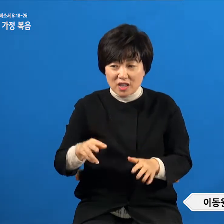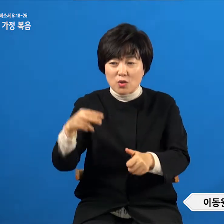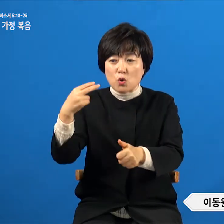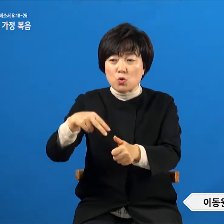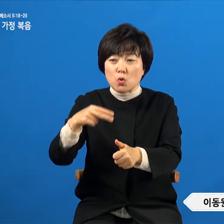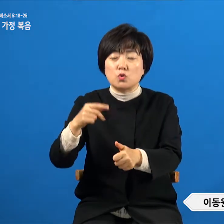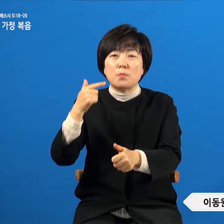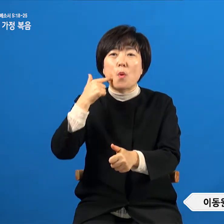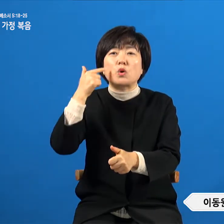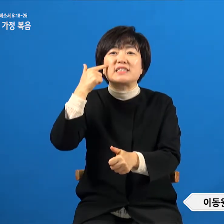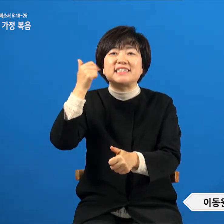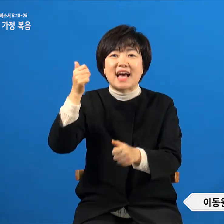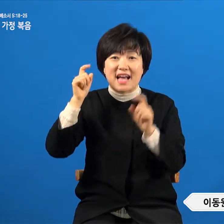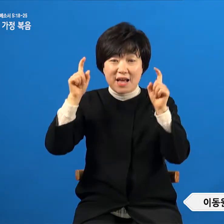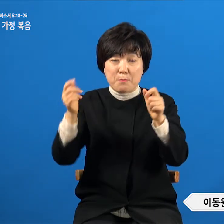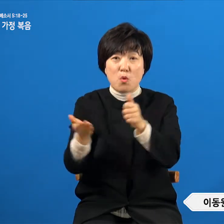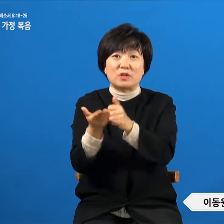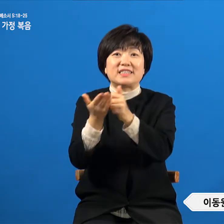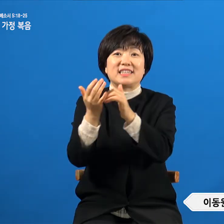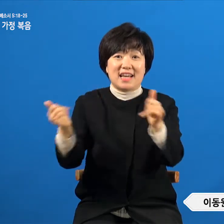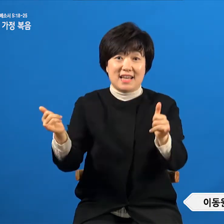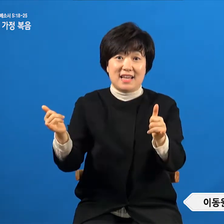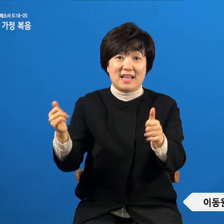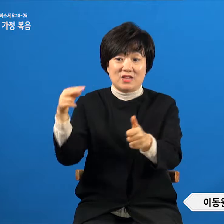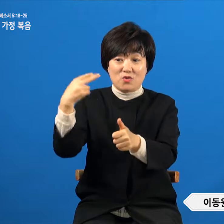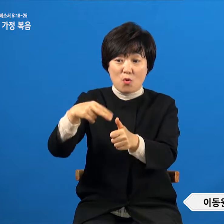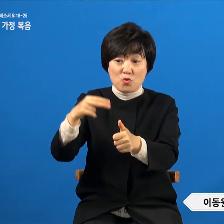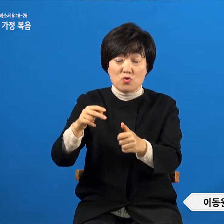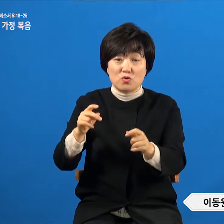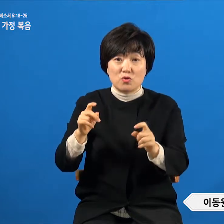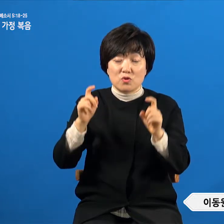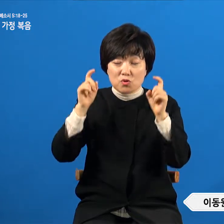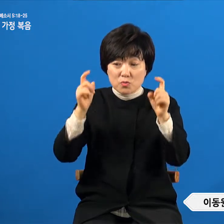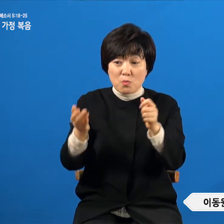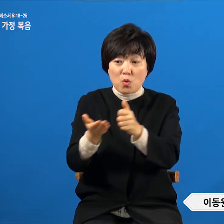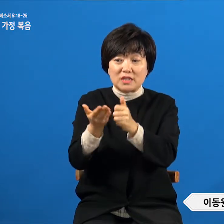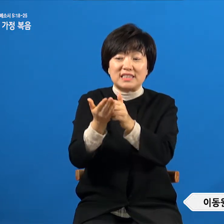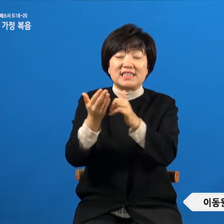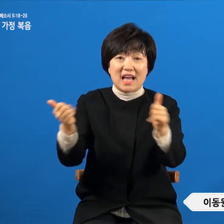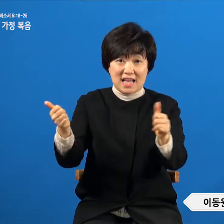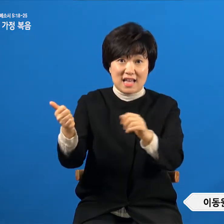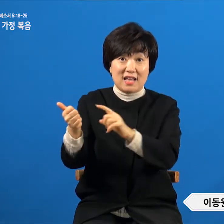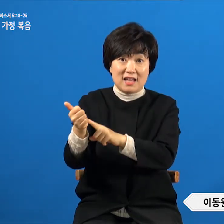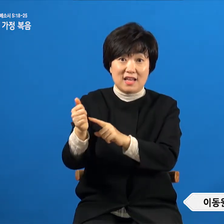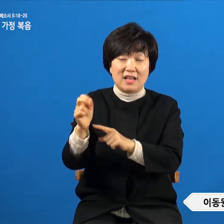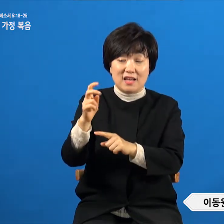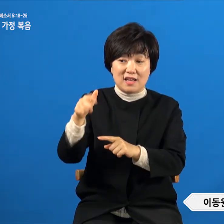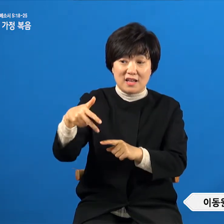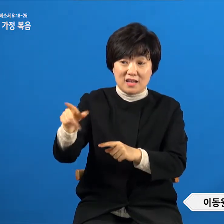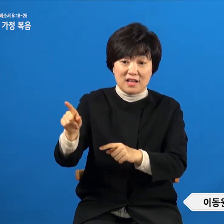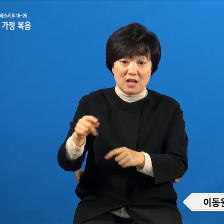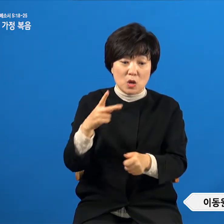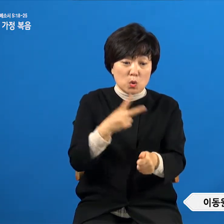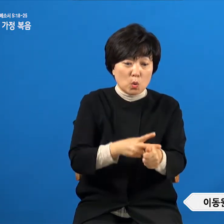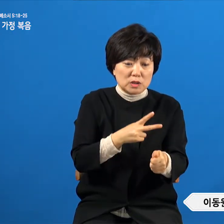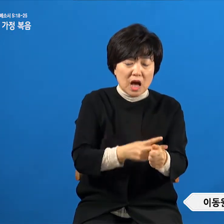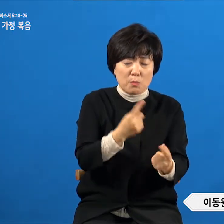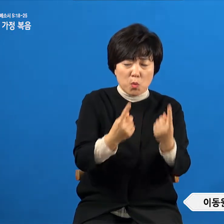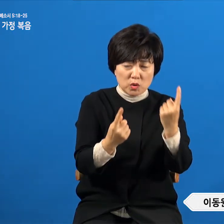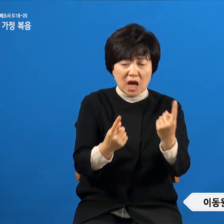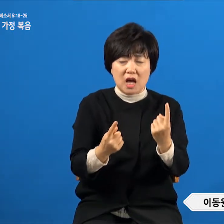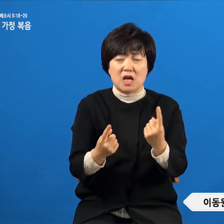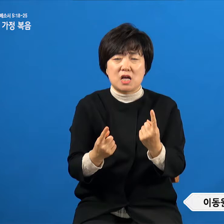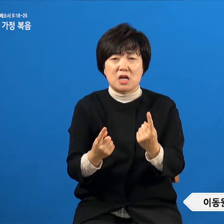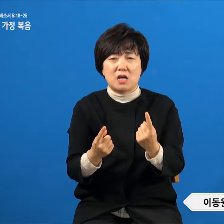부릅니다. 교육목자. 여러분 주보 안에 오늘 이 교육목자 신청서가 들어있습니다. 그냥 교사